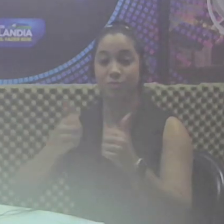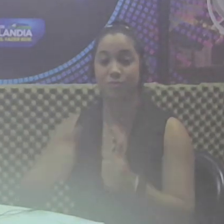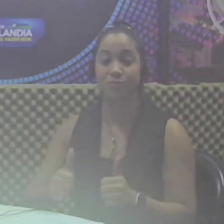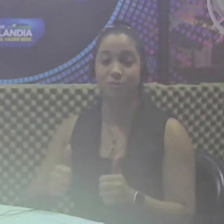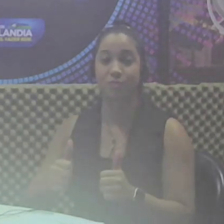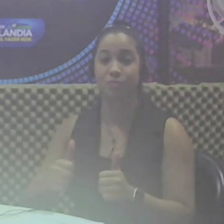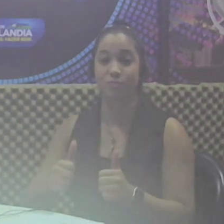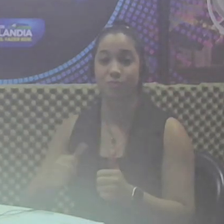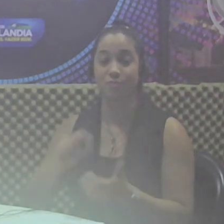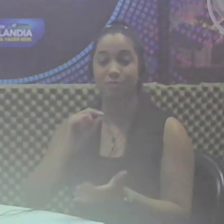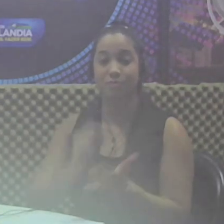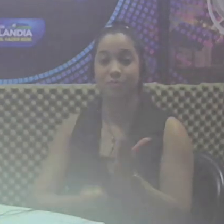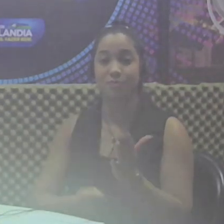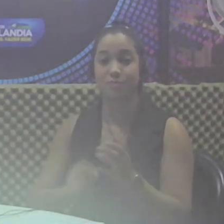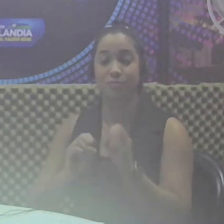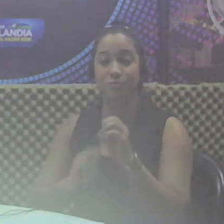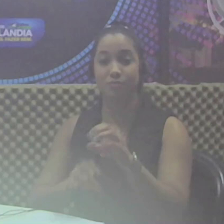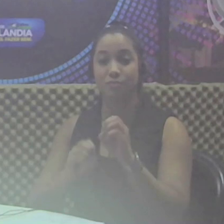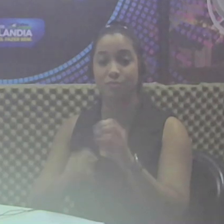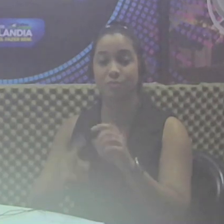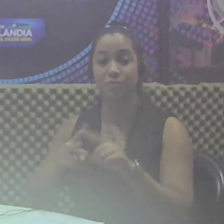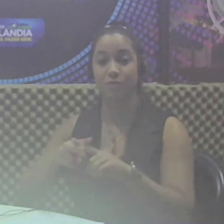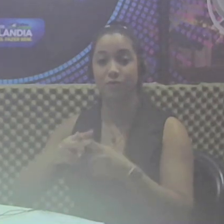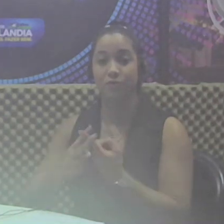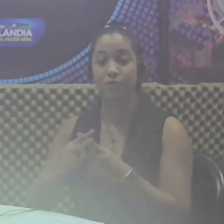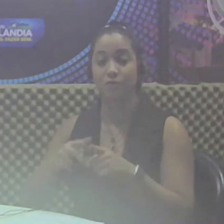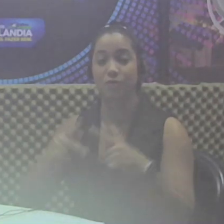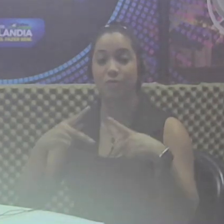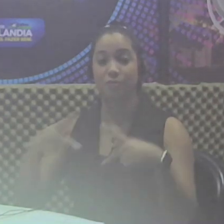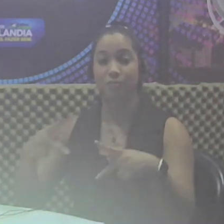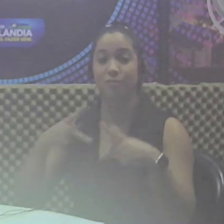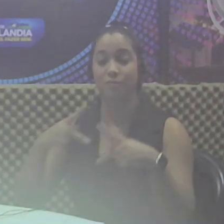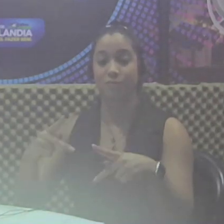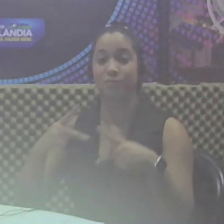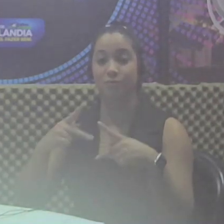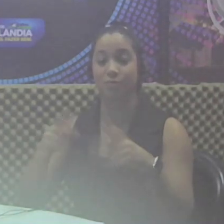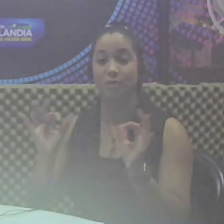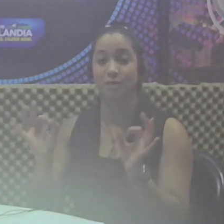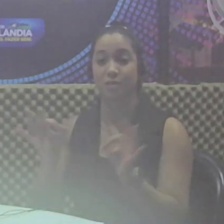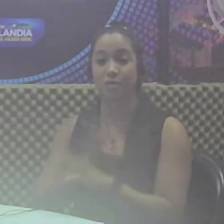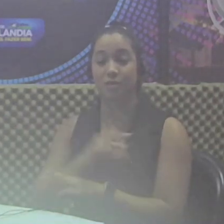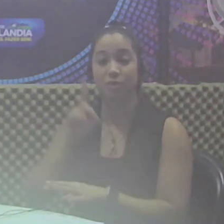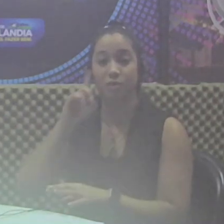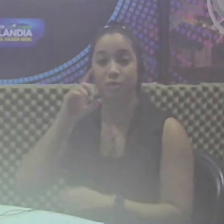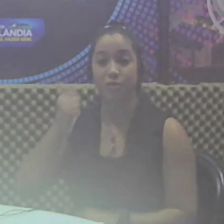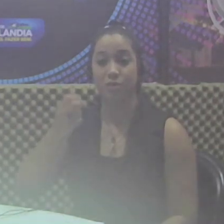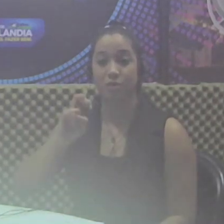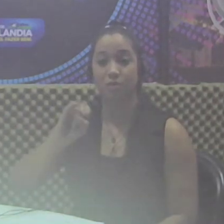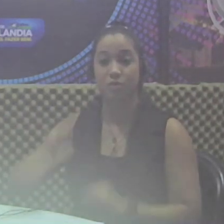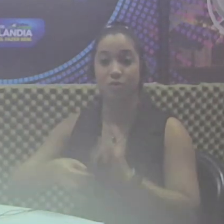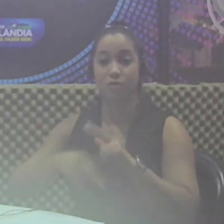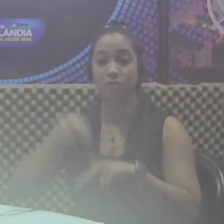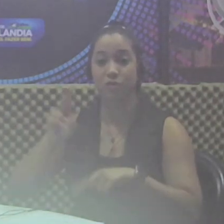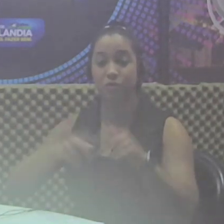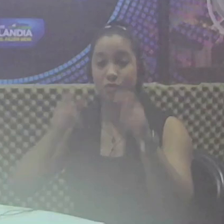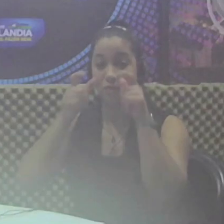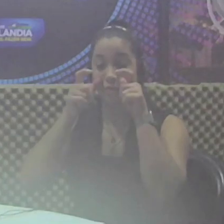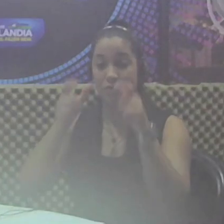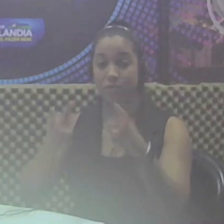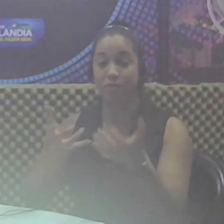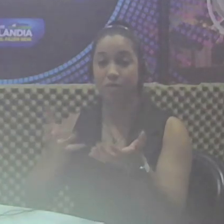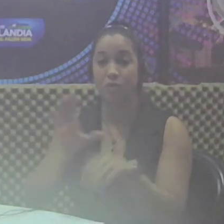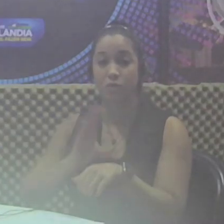A inscrição para a capacitação Ferramentas de Marketing Digital termina no dia 15 de junho. Os interessados no